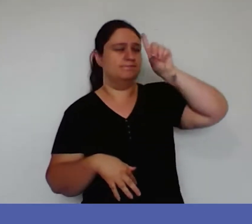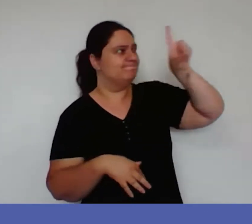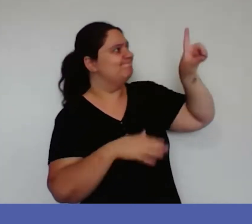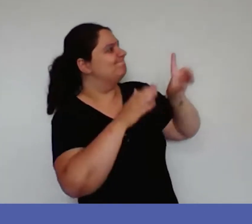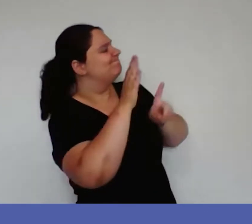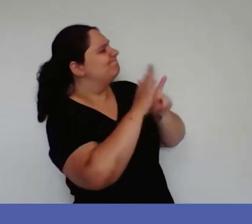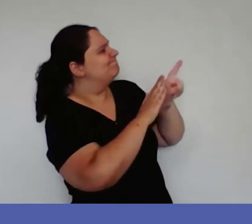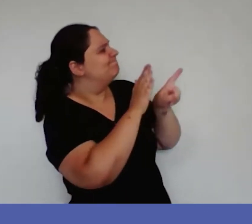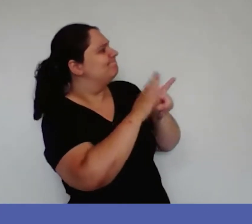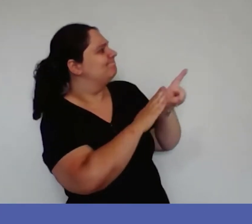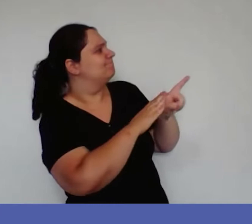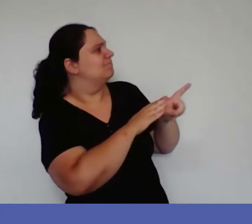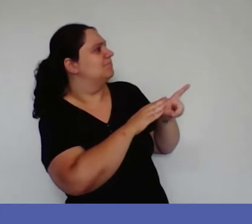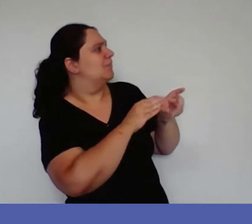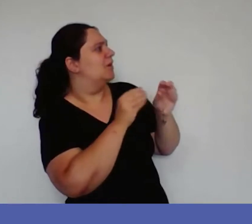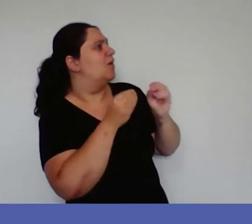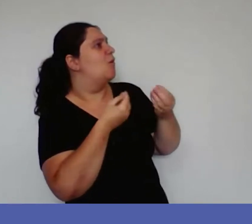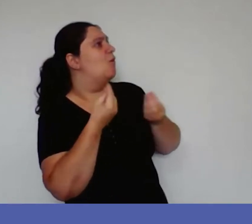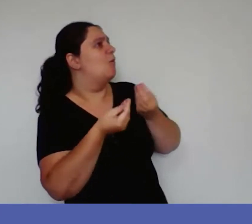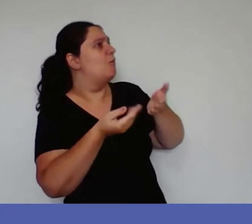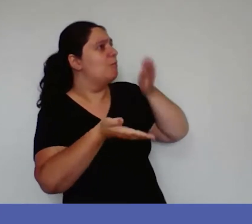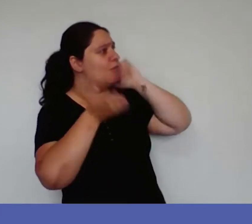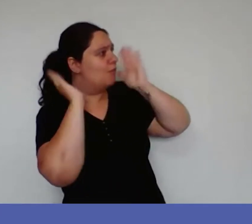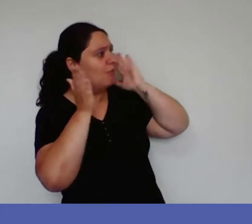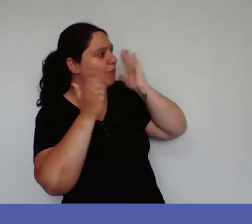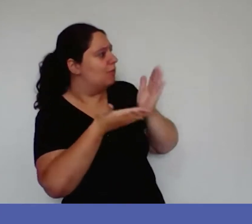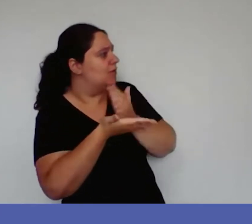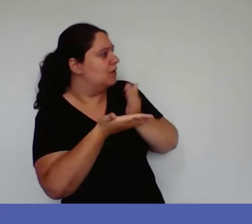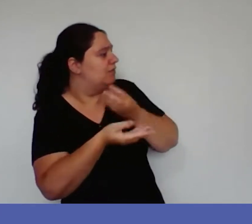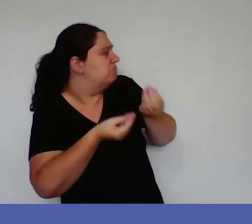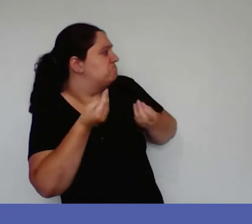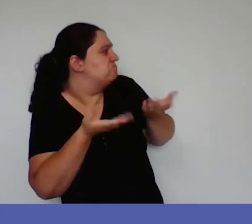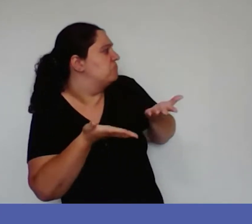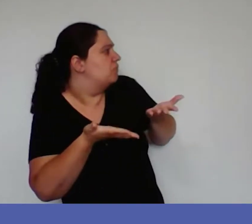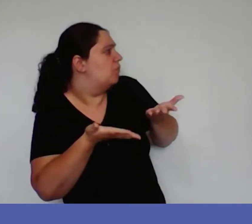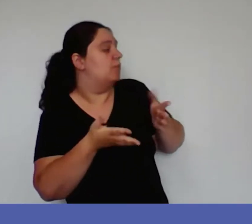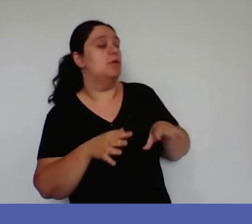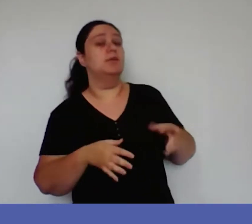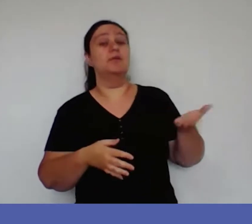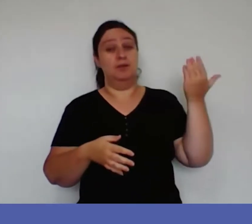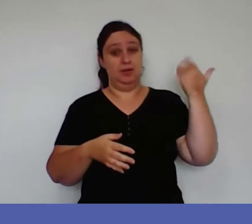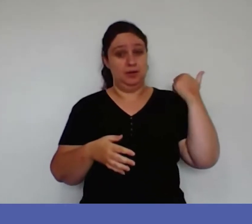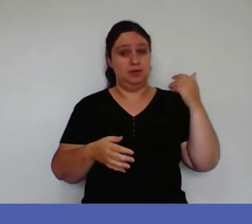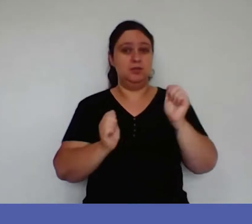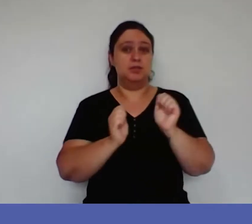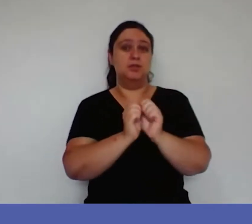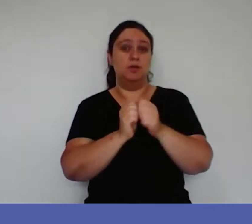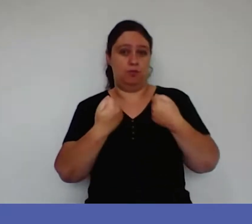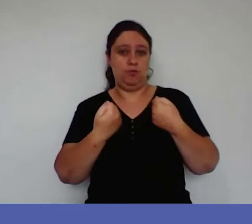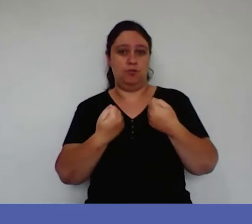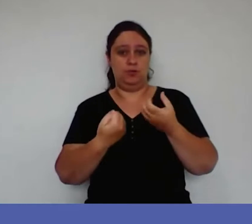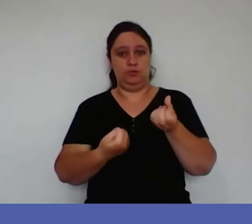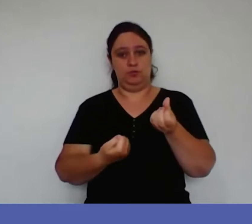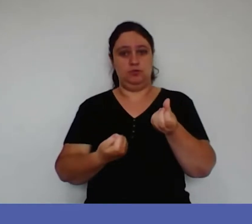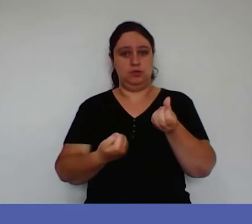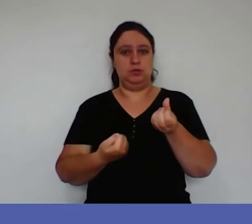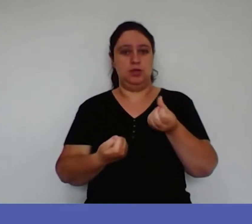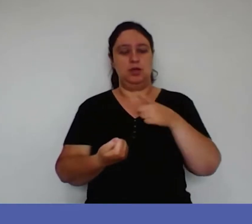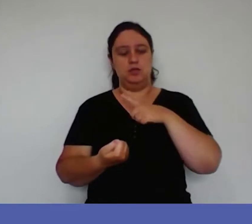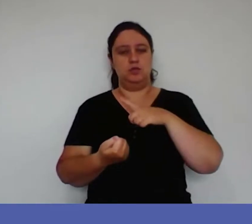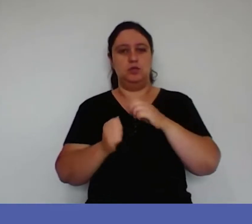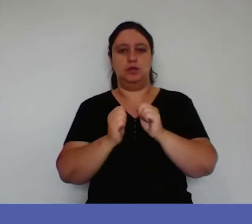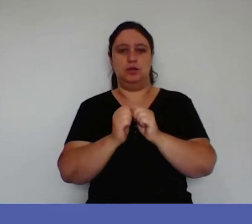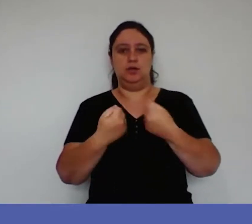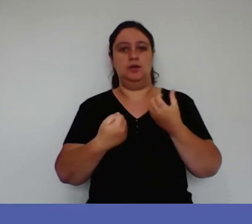com o Expolivro? O Expolivro eram aqueles ônibus, 6 ônibus que nós adquirimos, depois vieram mais,